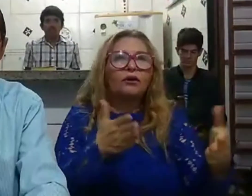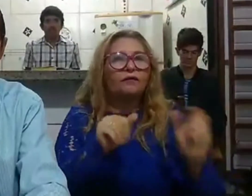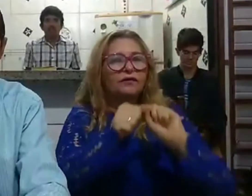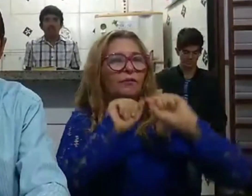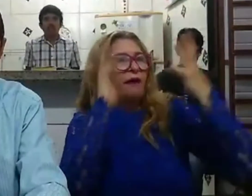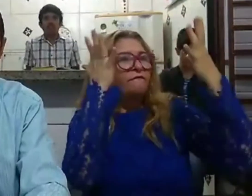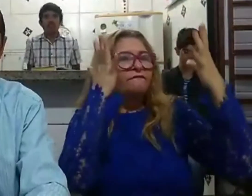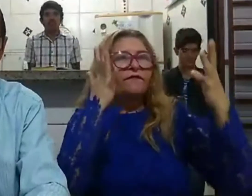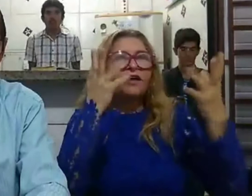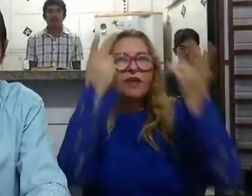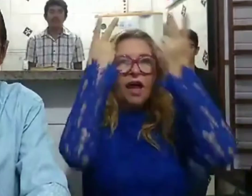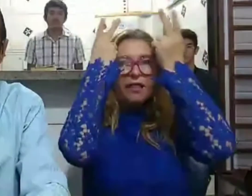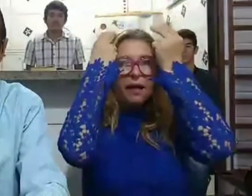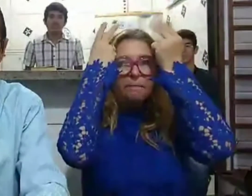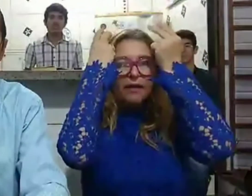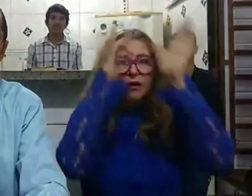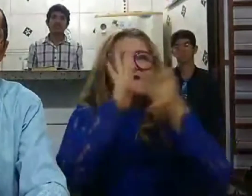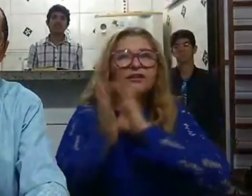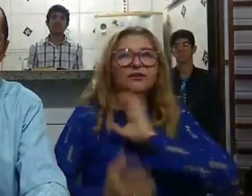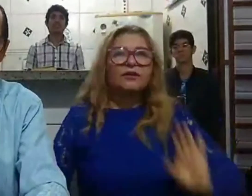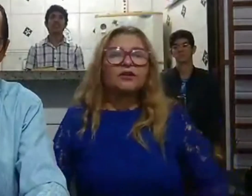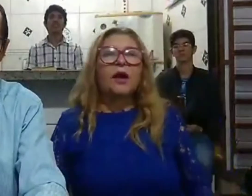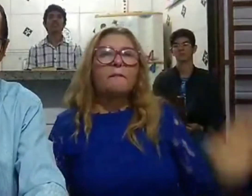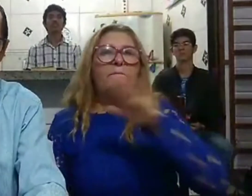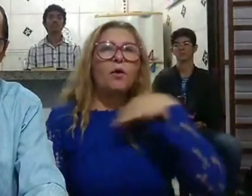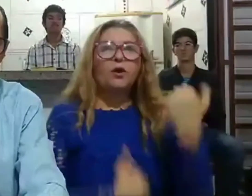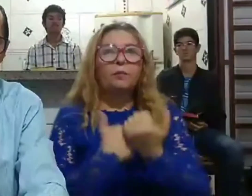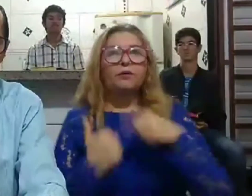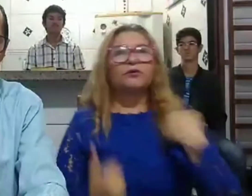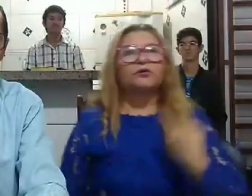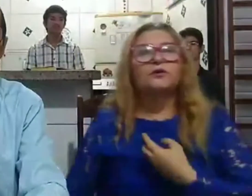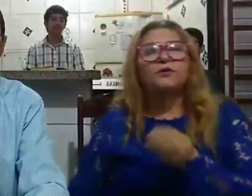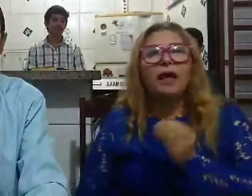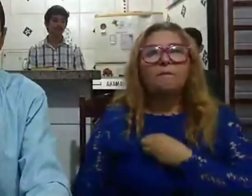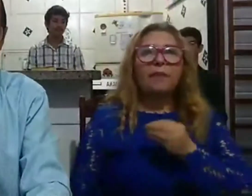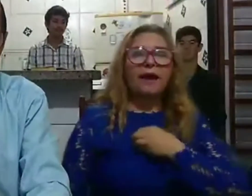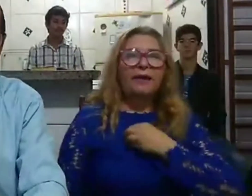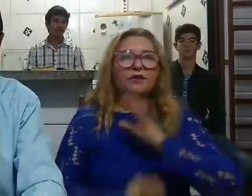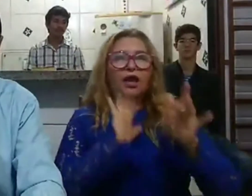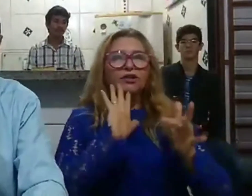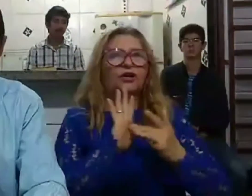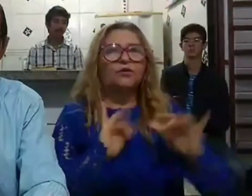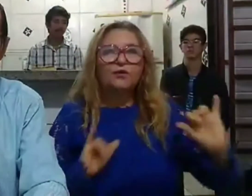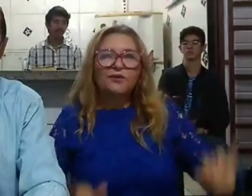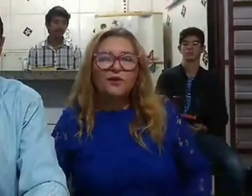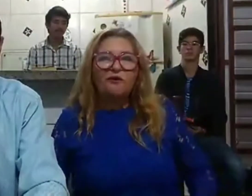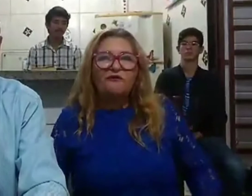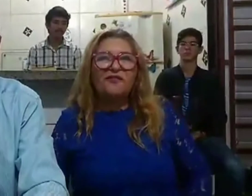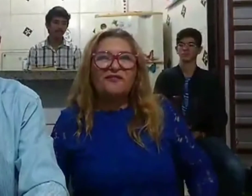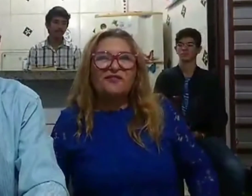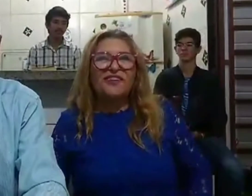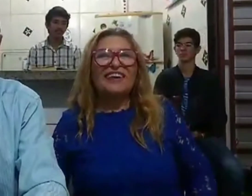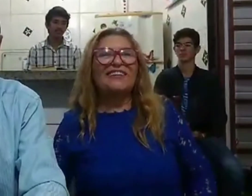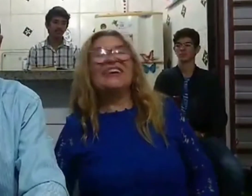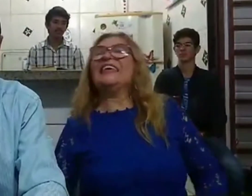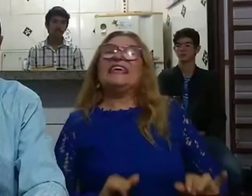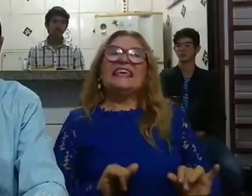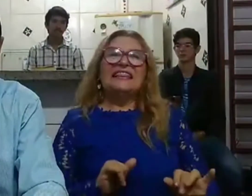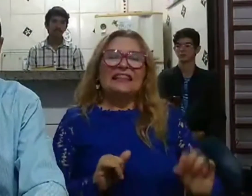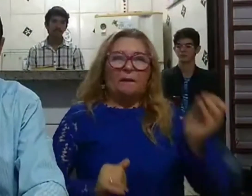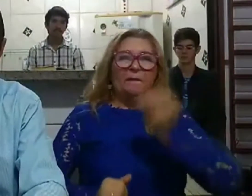Jesus Cristo, ele morreu por nossos pecados. Cristo sofreu a ira de Deus e a pena do pecado